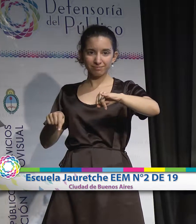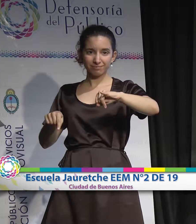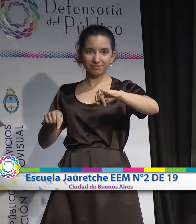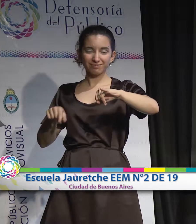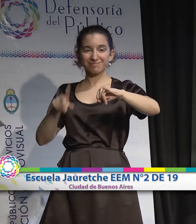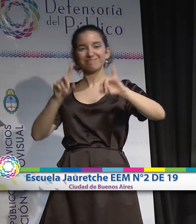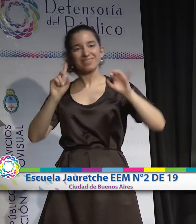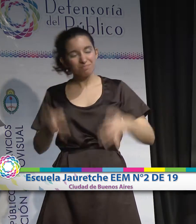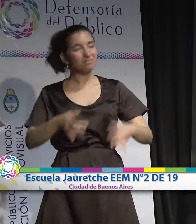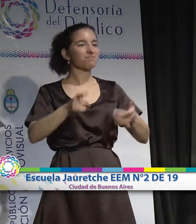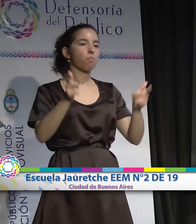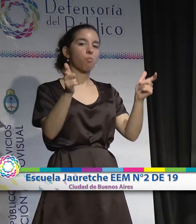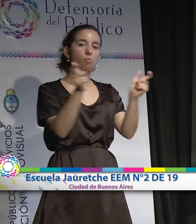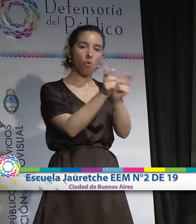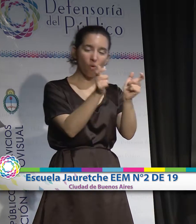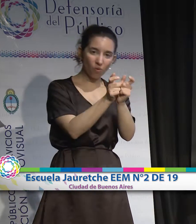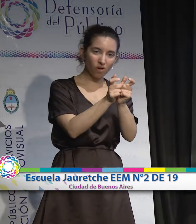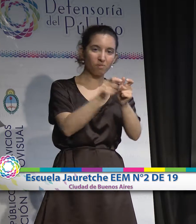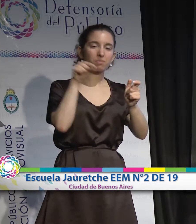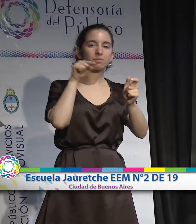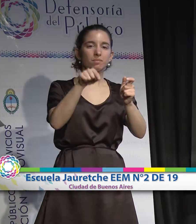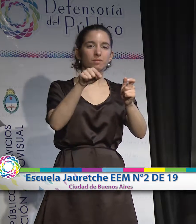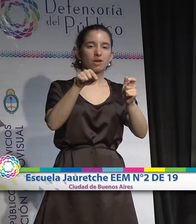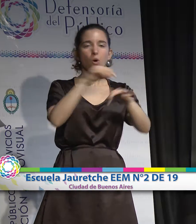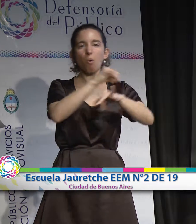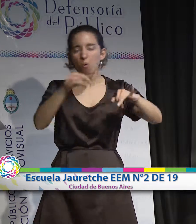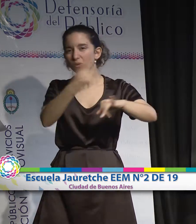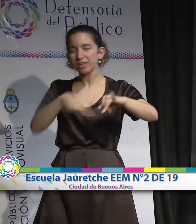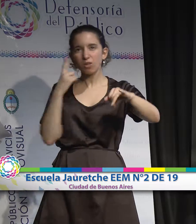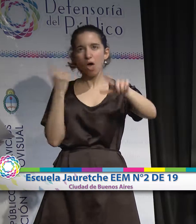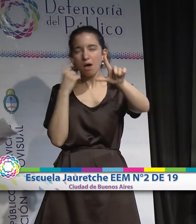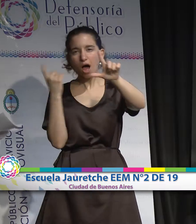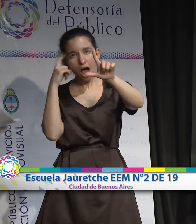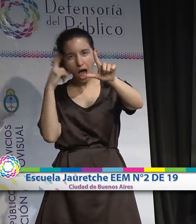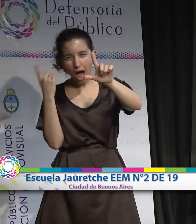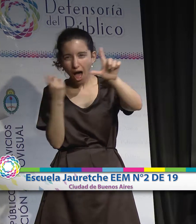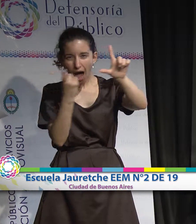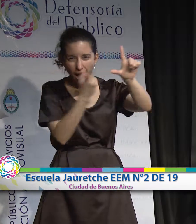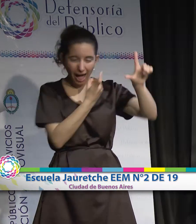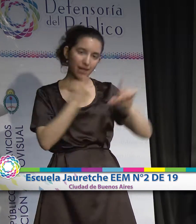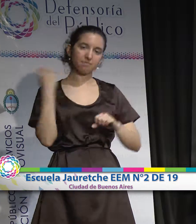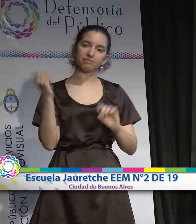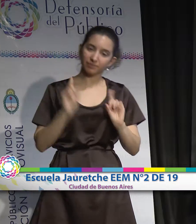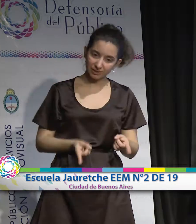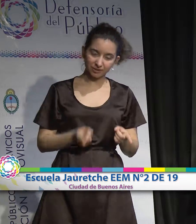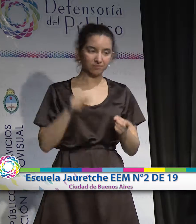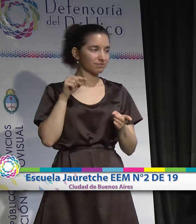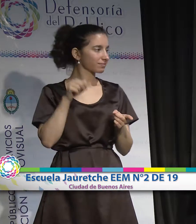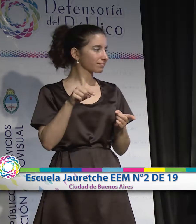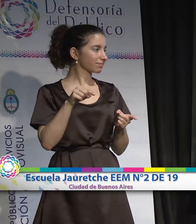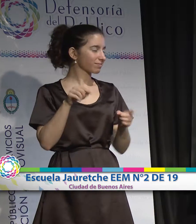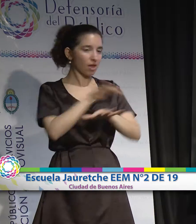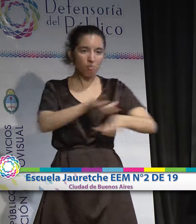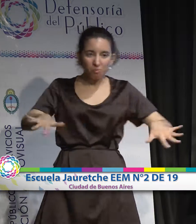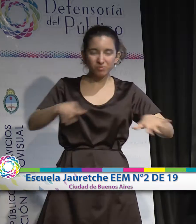sino también pueda haber eso donde ellos puedan aprender y puedan ser